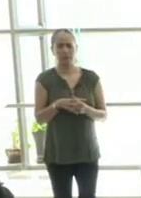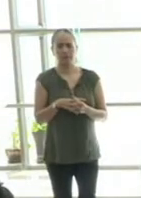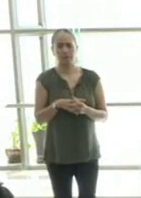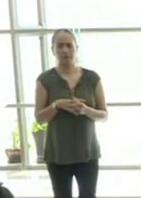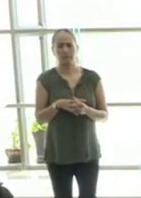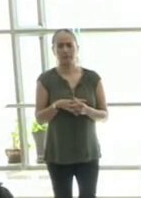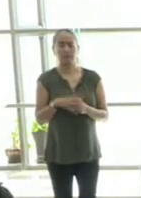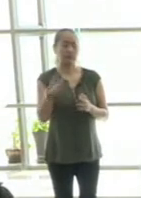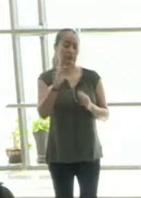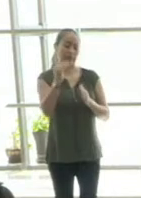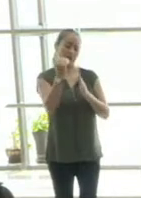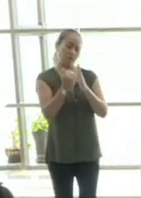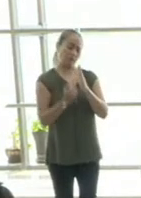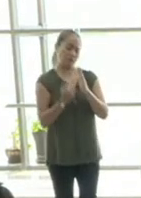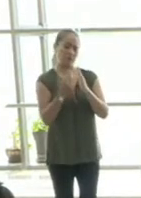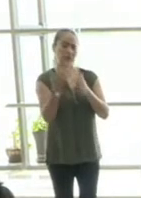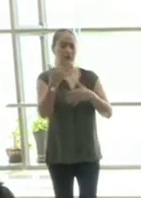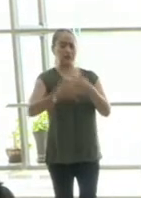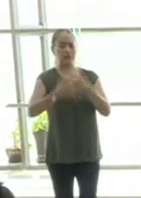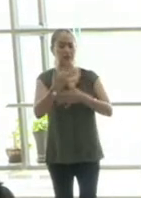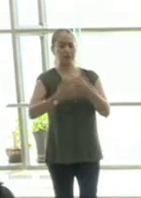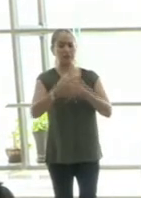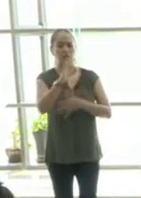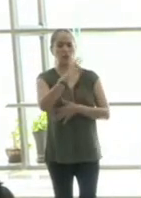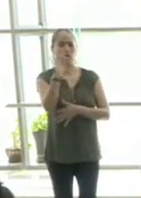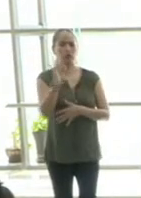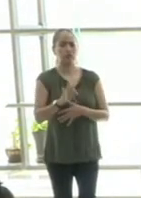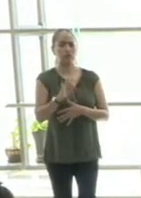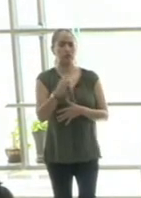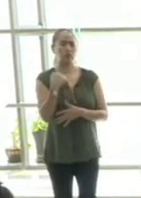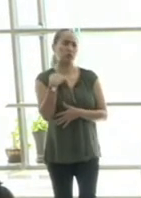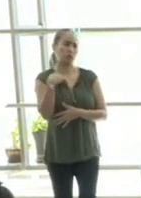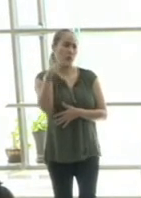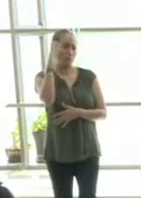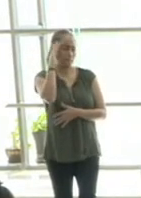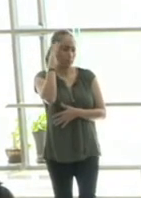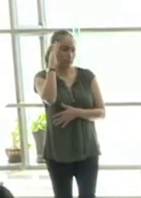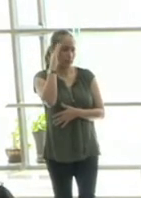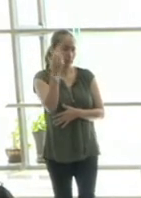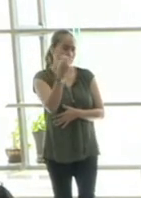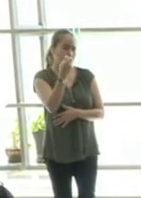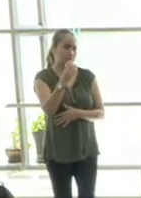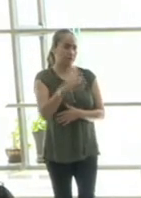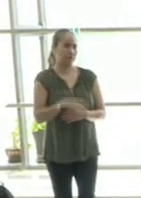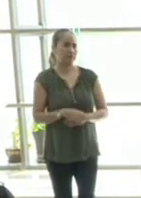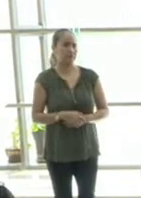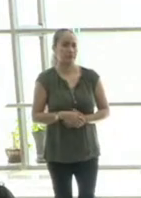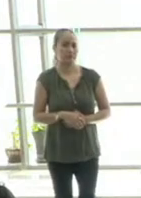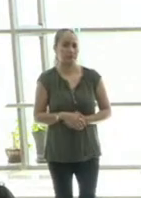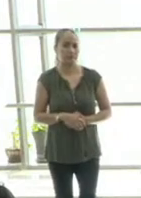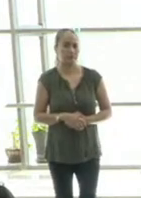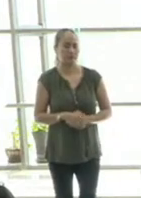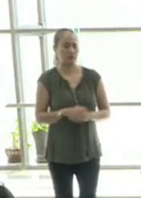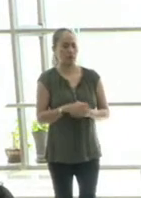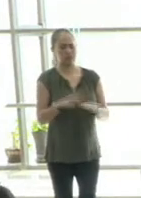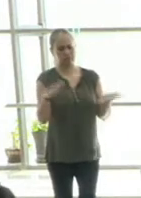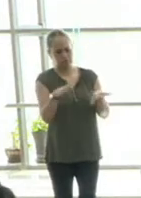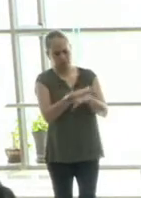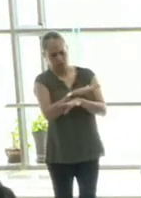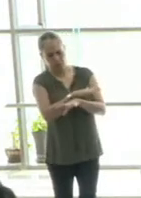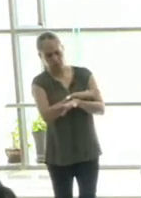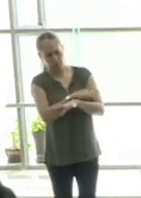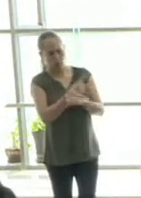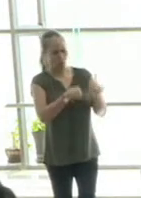15% los estoy pensando es más el tema metodológico como si hubo un impacto no hubo un